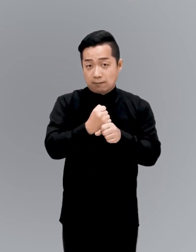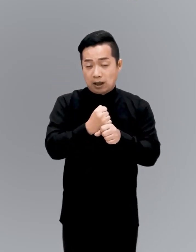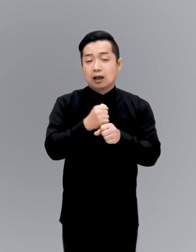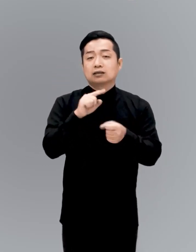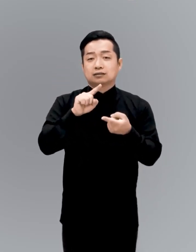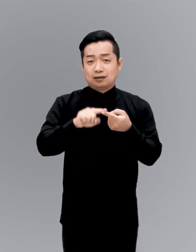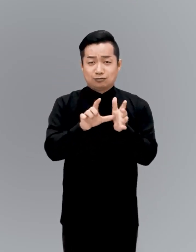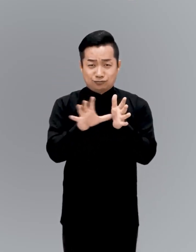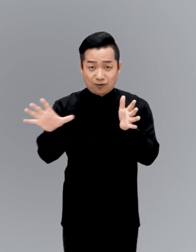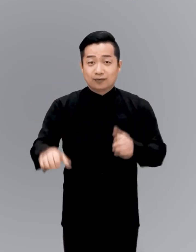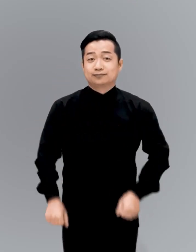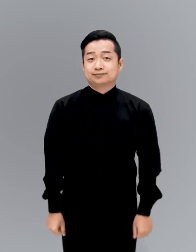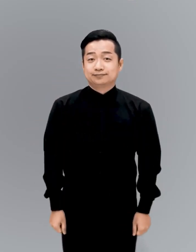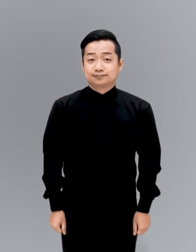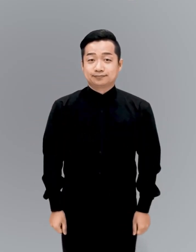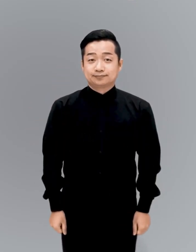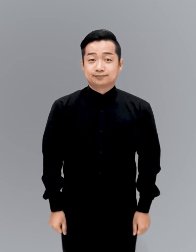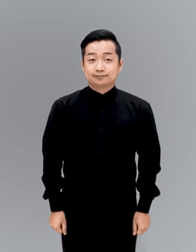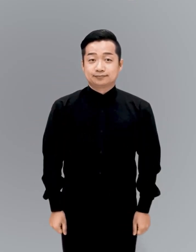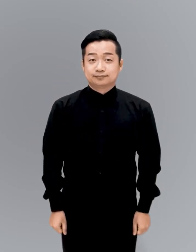이론을 정립한 것으로 유명하다.